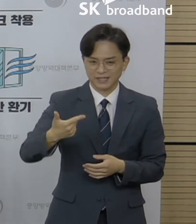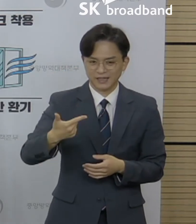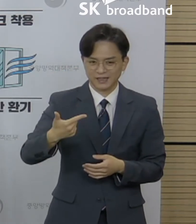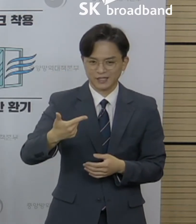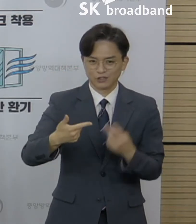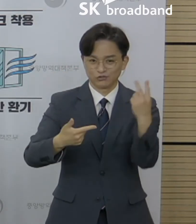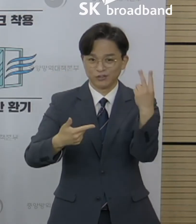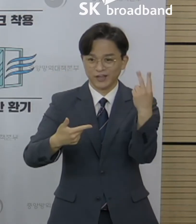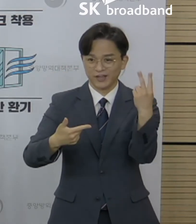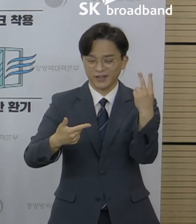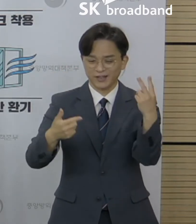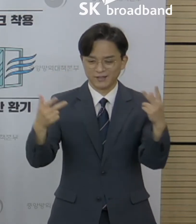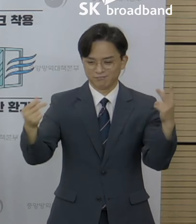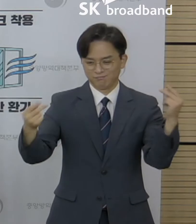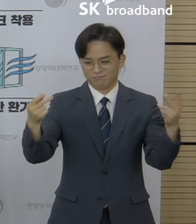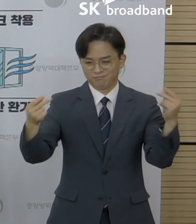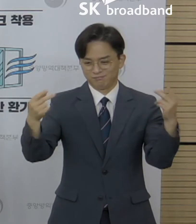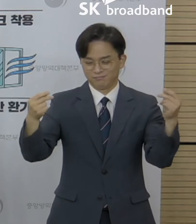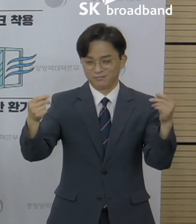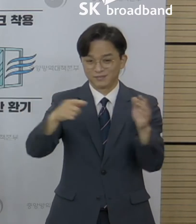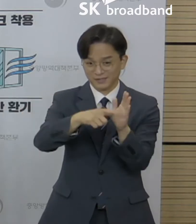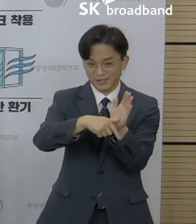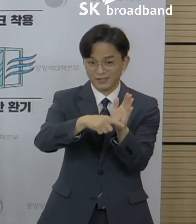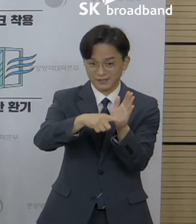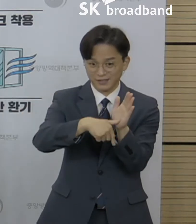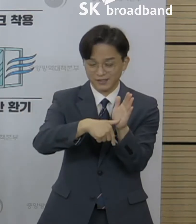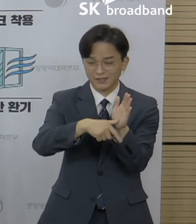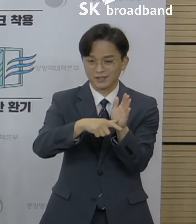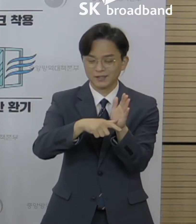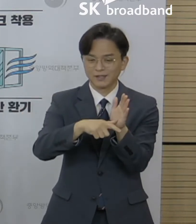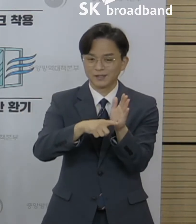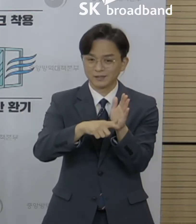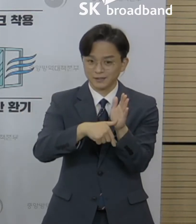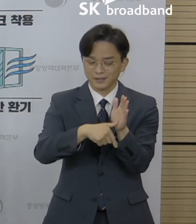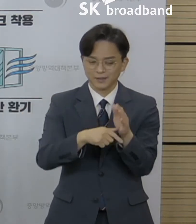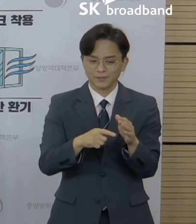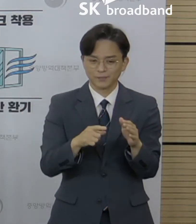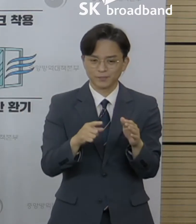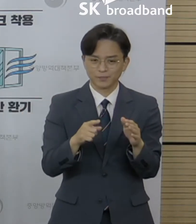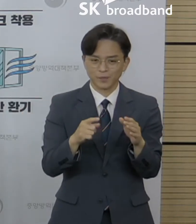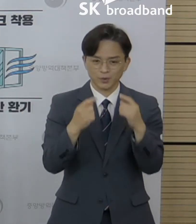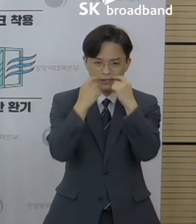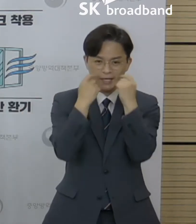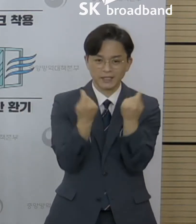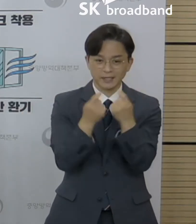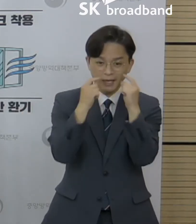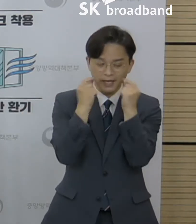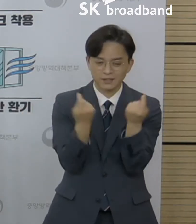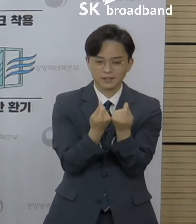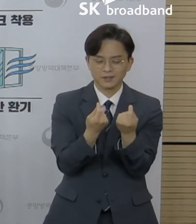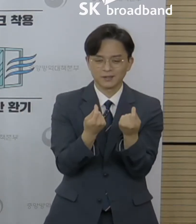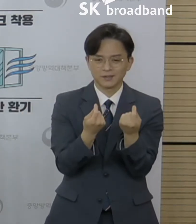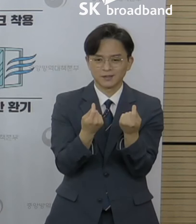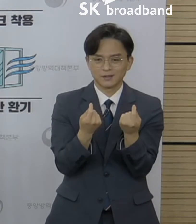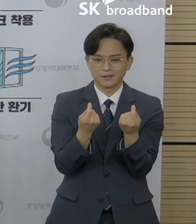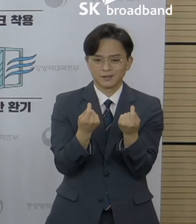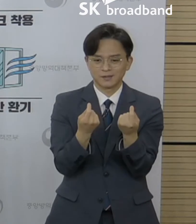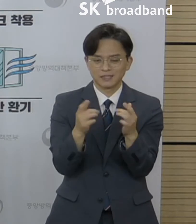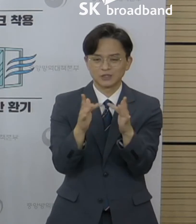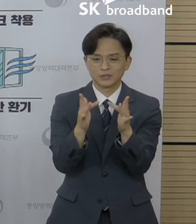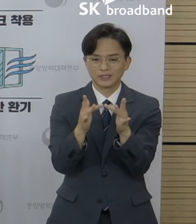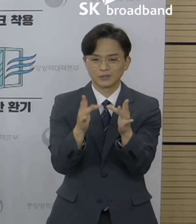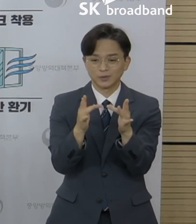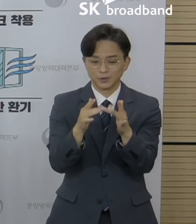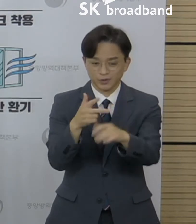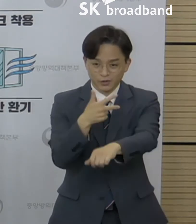서비스를 통해서 백신별로 선택해서 알람을 신청하고 예약을 하는 체계로 운영을 하고 있고 이 같은 방식은 이제